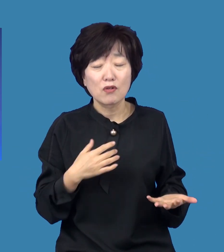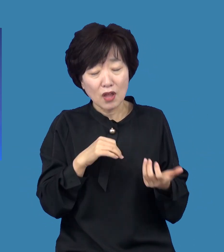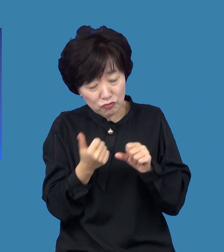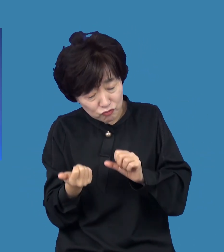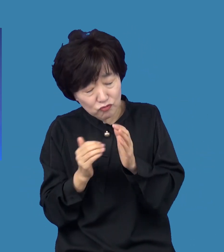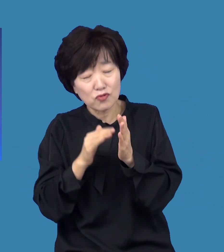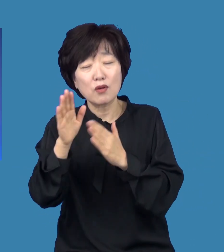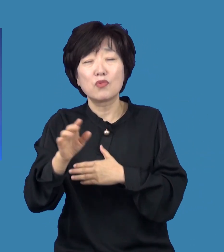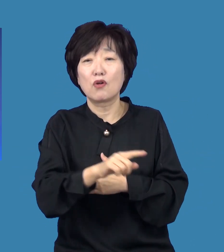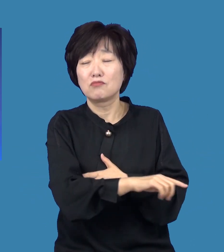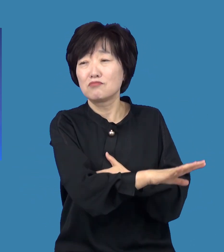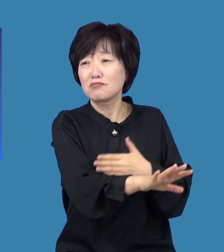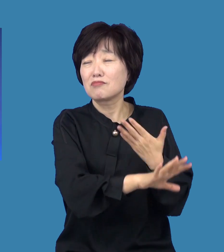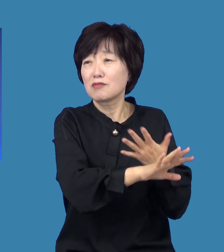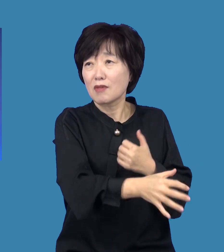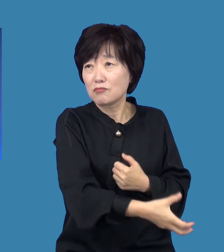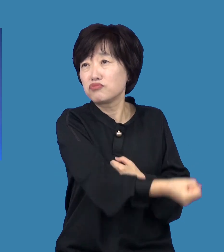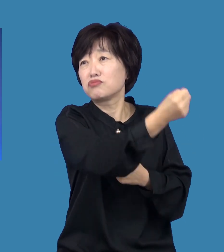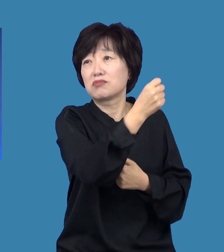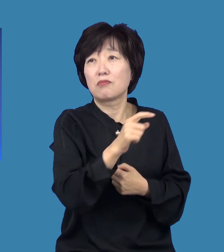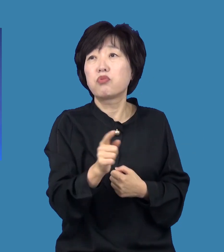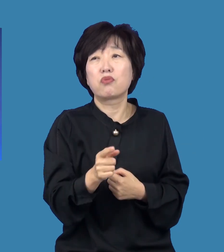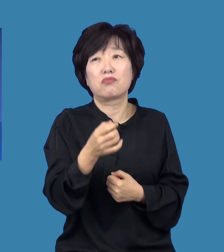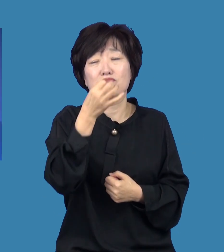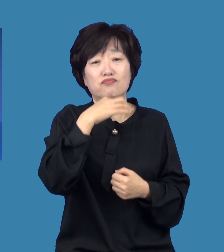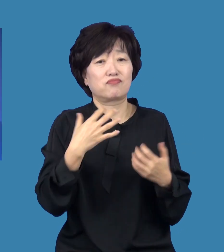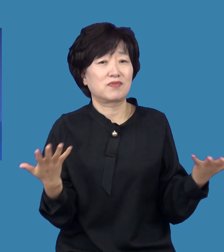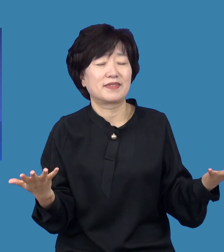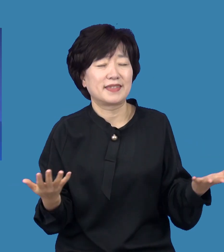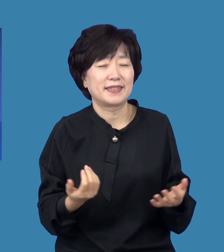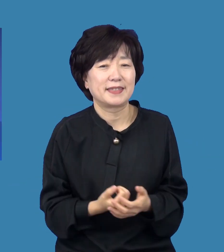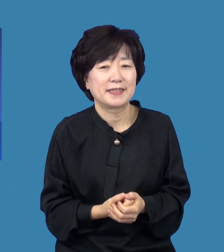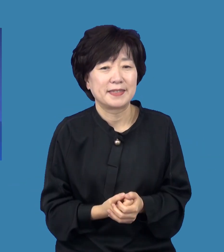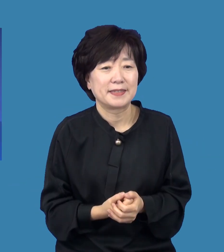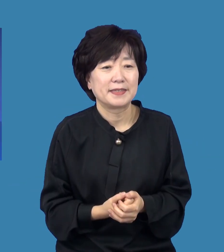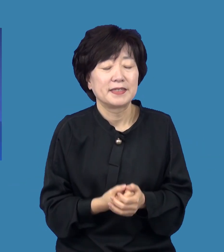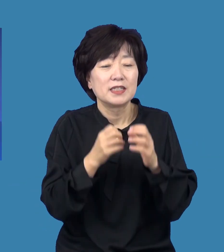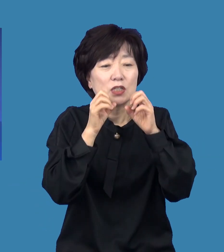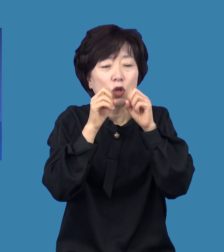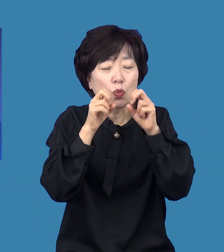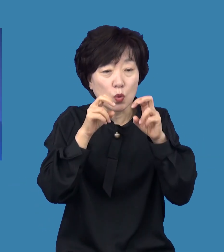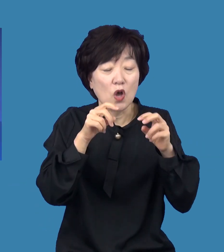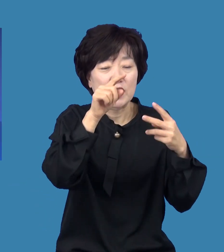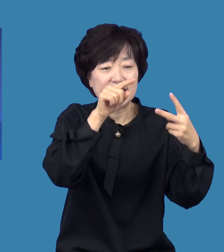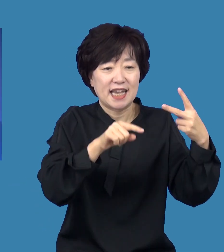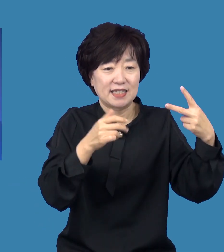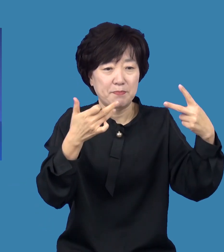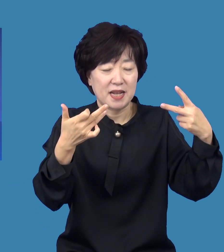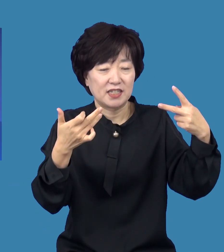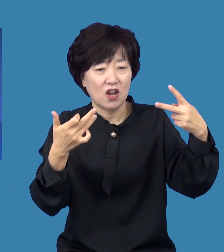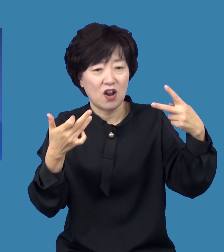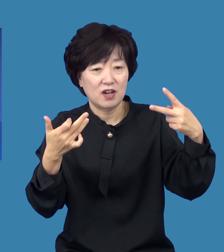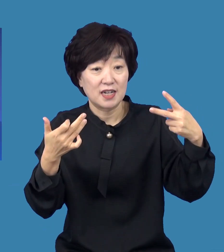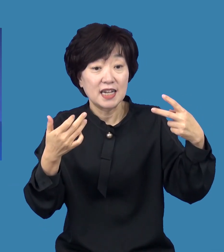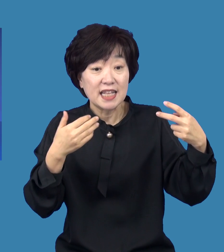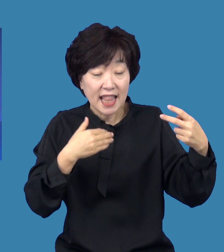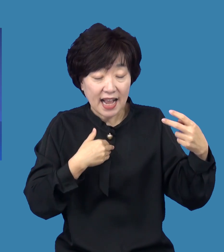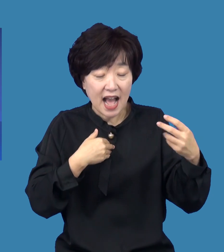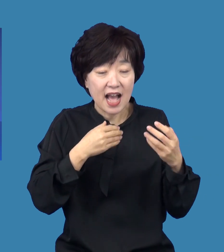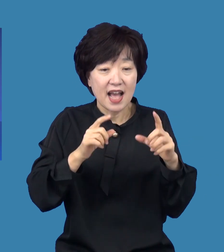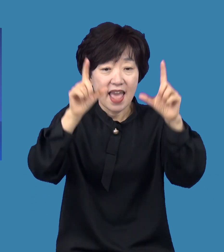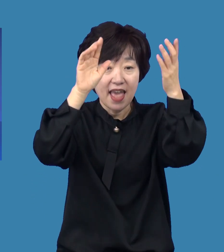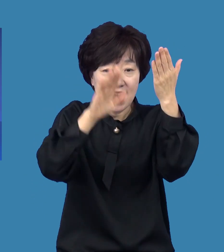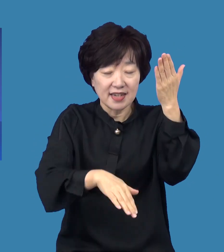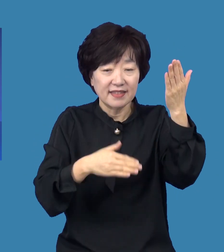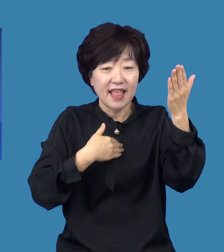아니에요. 네. 자, 그래서 전도서에 보면 또 이렇게 얘기합니다. 시작. 내가 해 아래에서 내가 한 모든